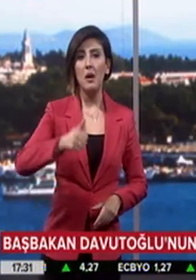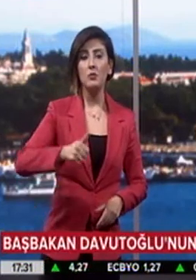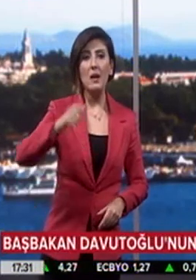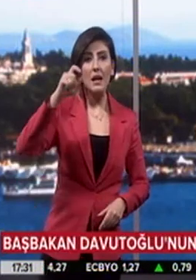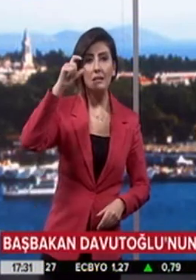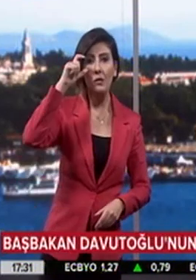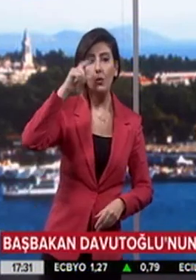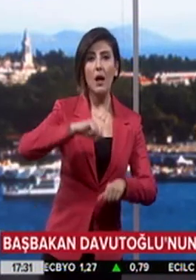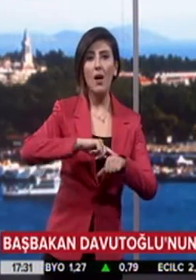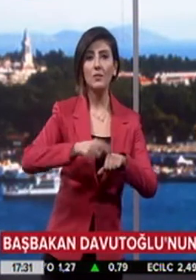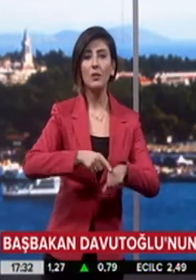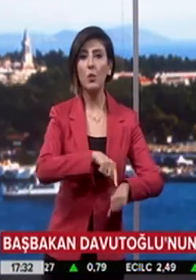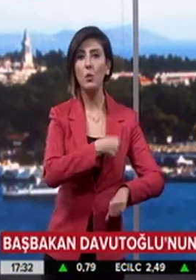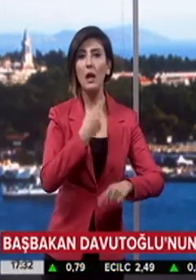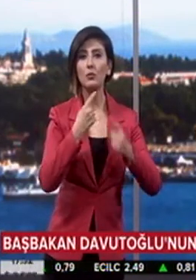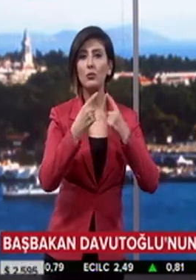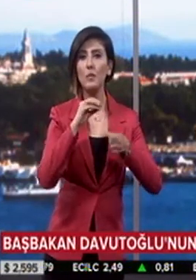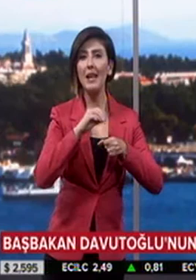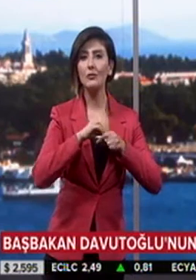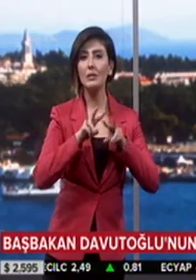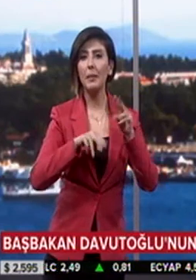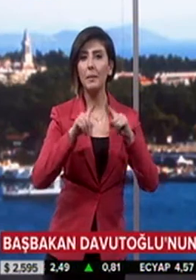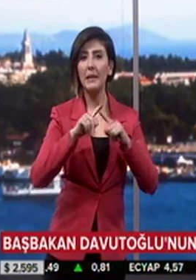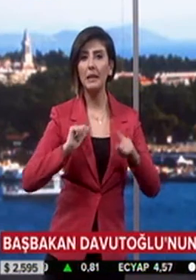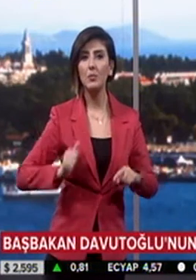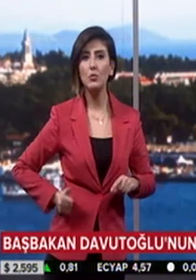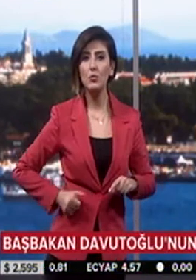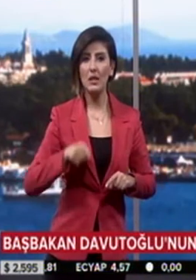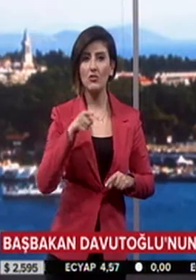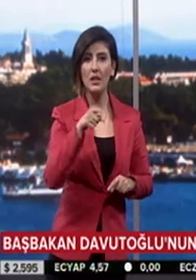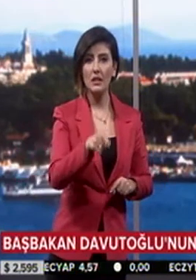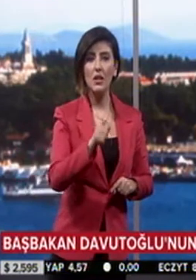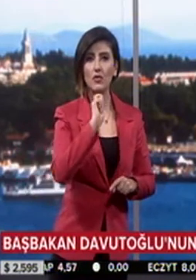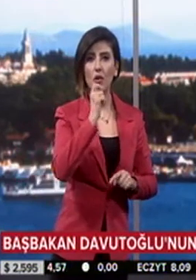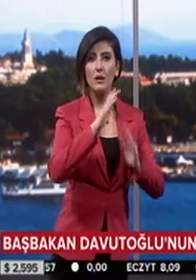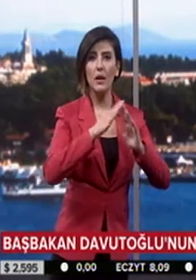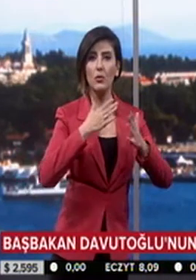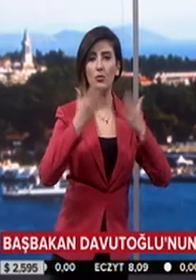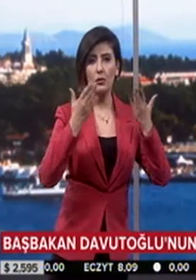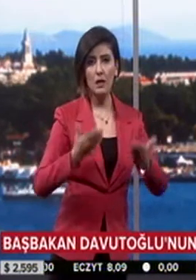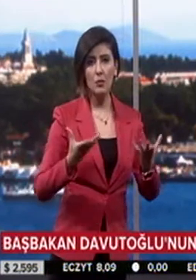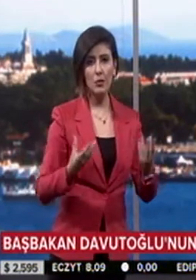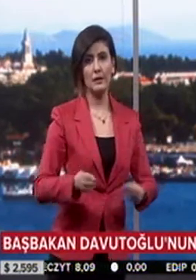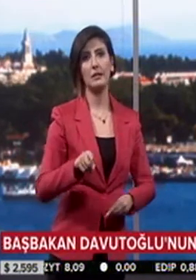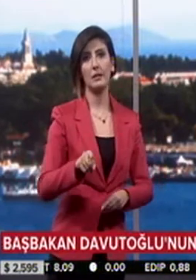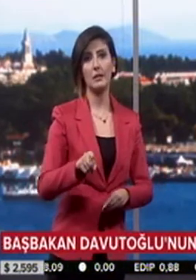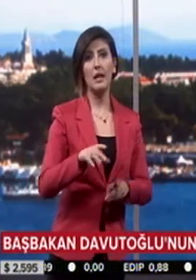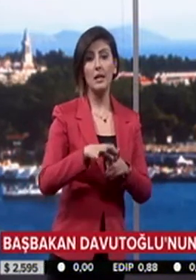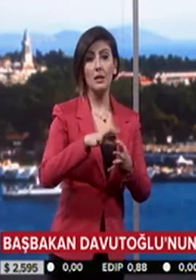Başbakan Ahmet Davutoğlu haftalık olağan görüşmeler kapsamında MİT Müsteşarı Hakan Fidan'ı Çankaya Köşkü'nde kabul etti. Davutoğlu bu